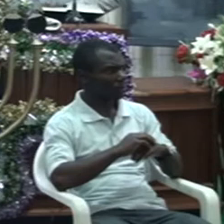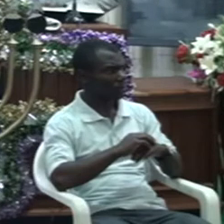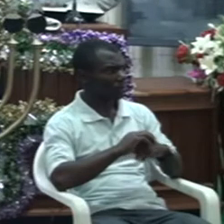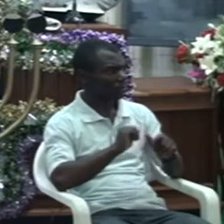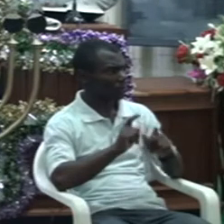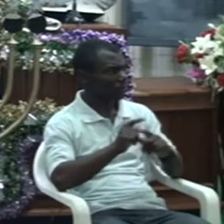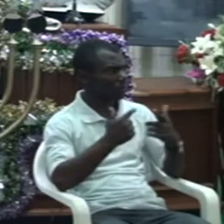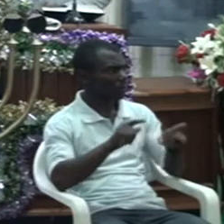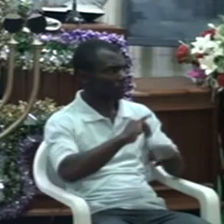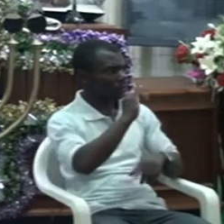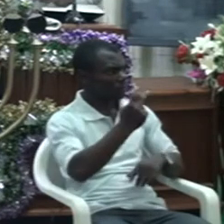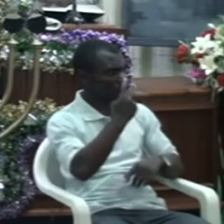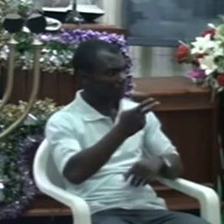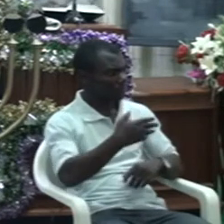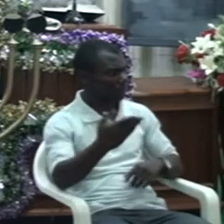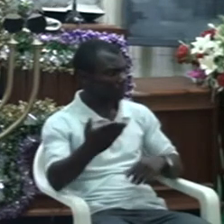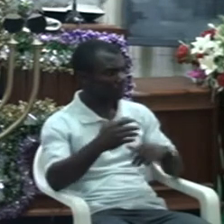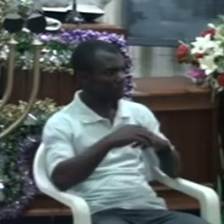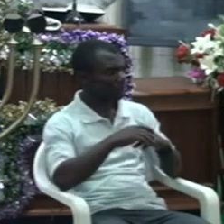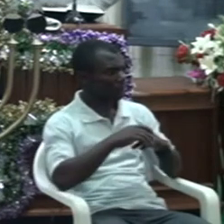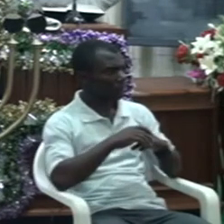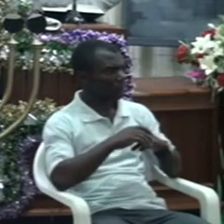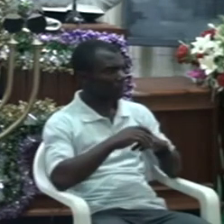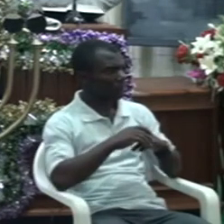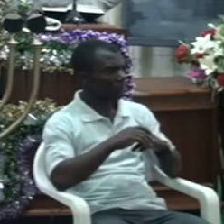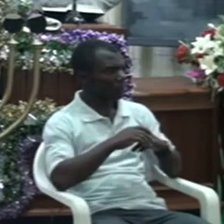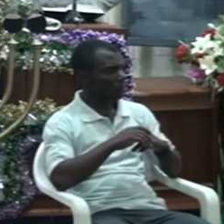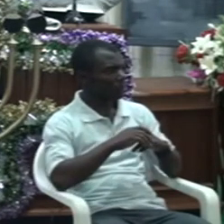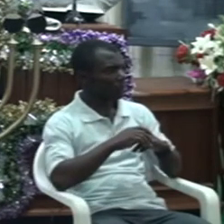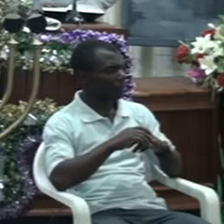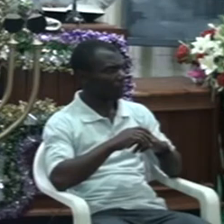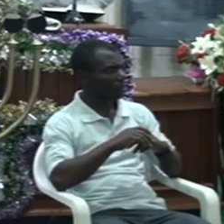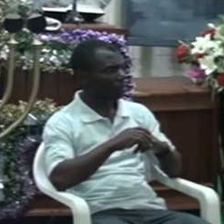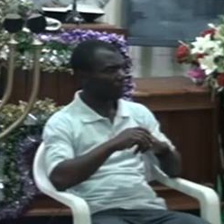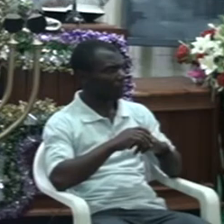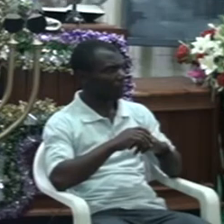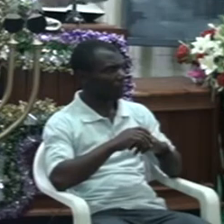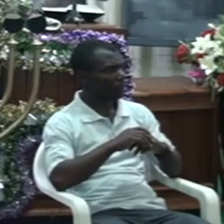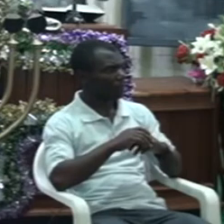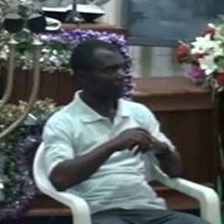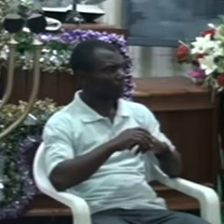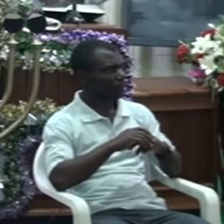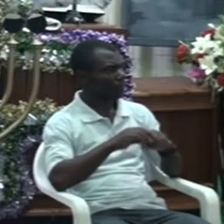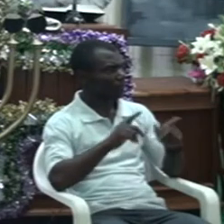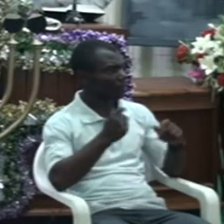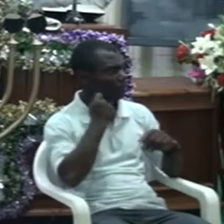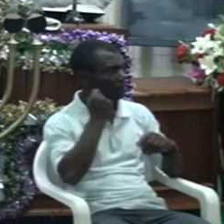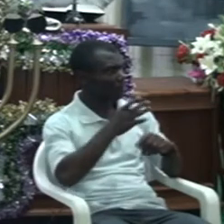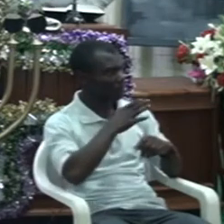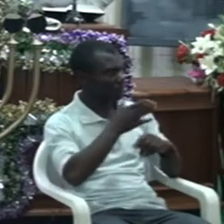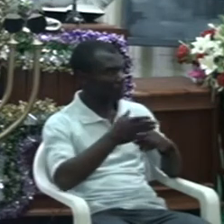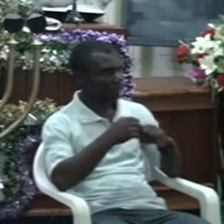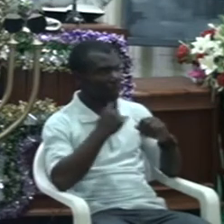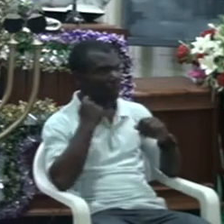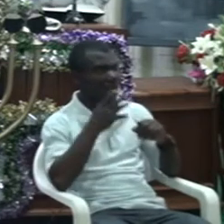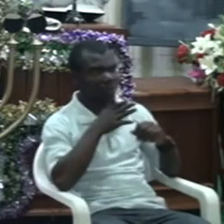pourtant les gens ont dit des choses épouvantables. Mais le monde ne dit absolument rien. La qui nous le monde va essayer de le noter. Ce sont